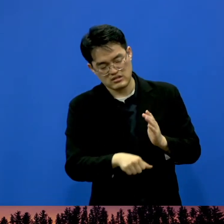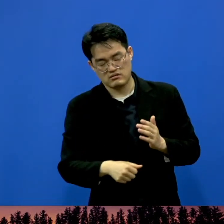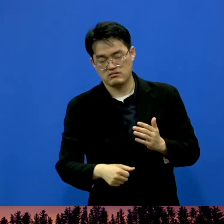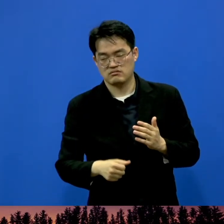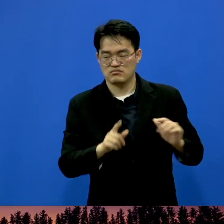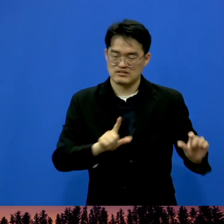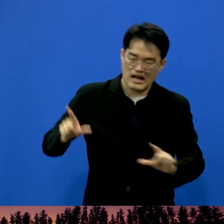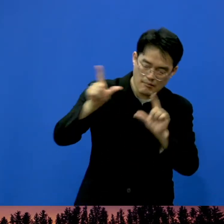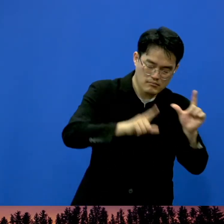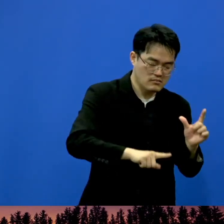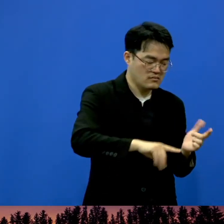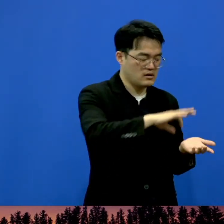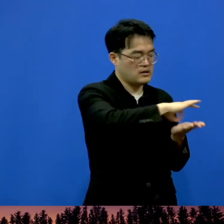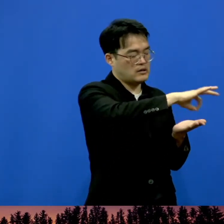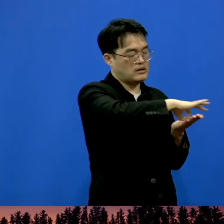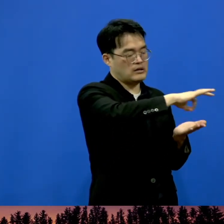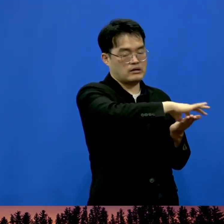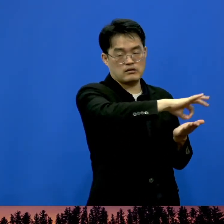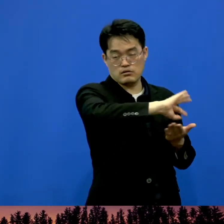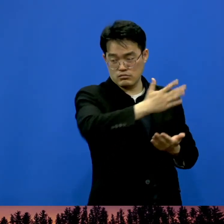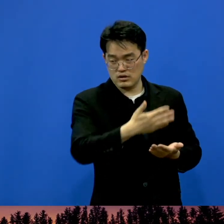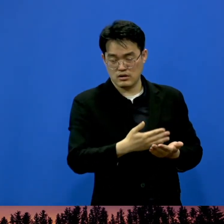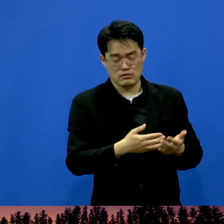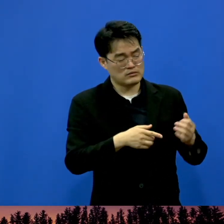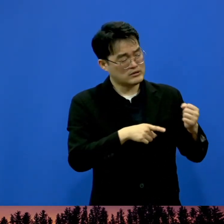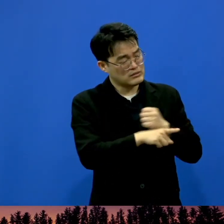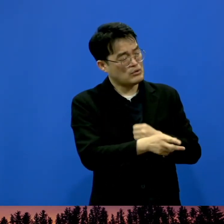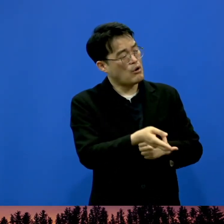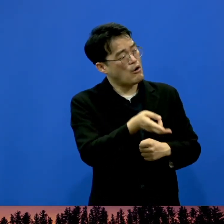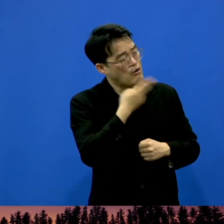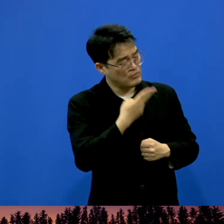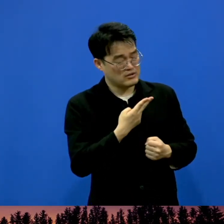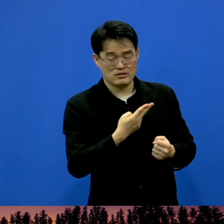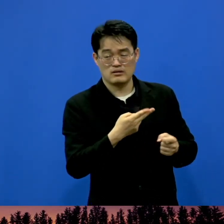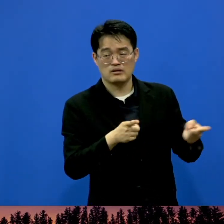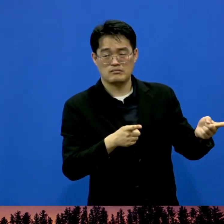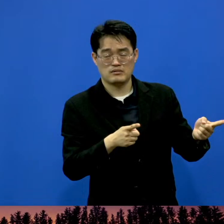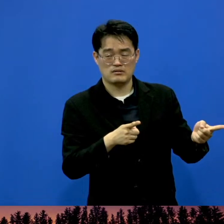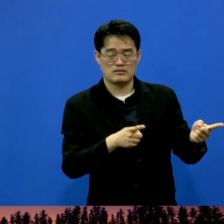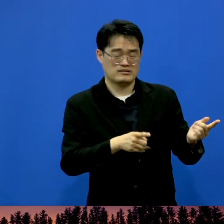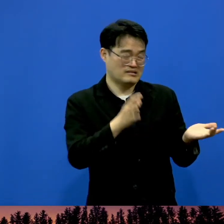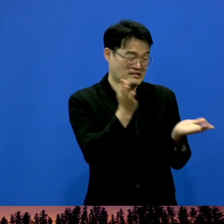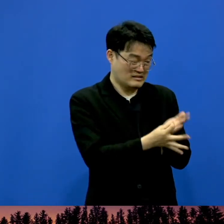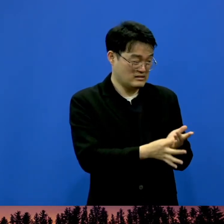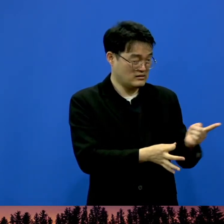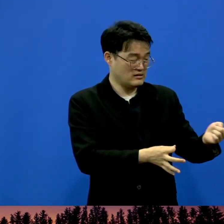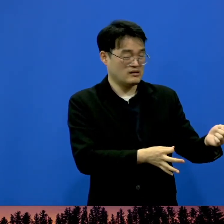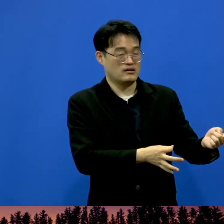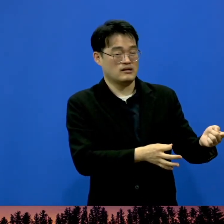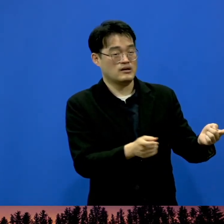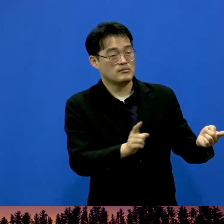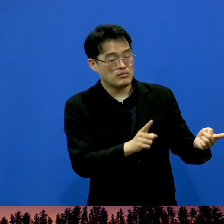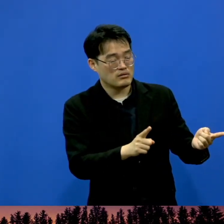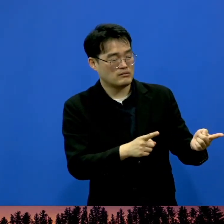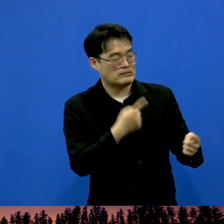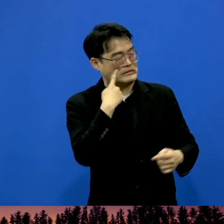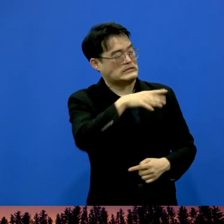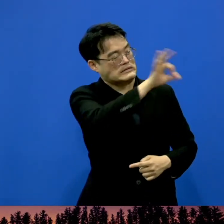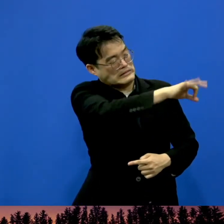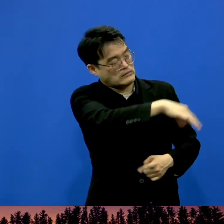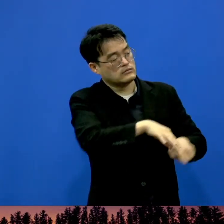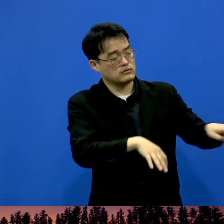굉장히 널려 있어요. 별 가치도 없는 것들에 내 삶을 막 이렇게 바치게 만드는 분별력이 있어요. 요즘 보니까 유튜브에